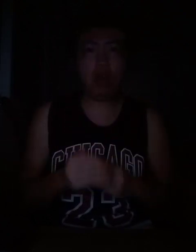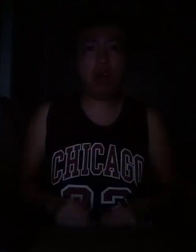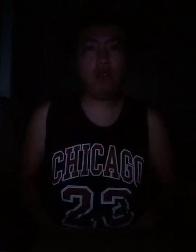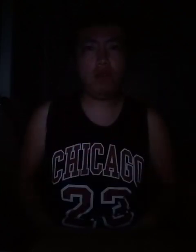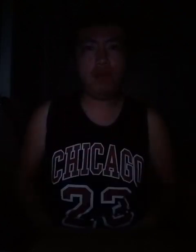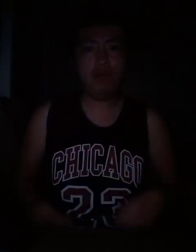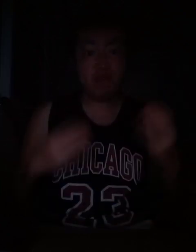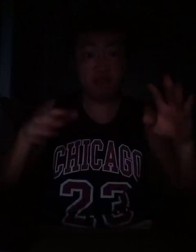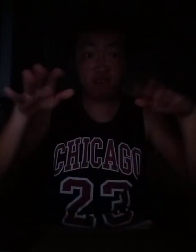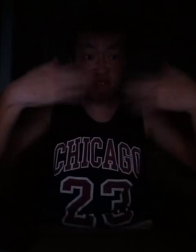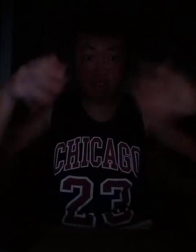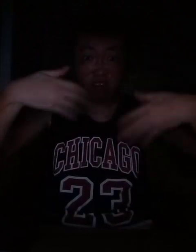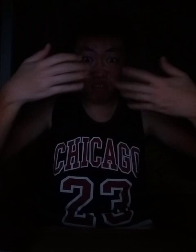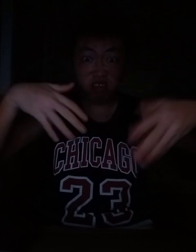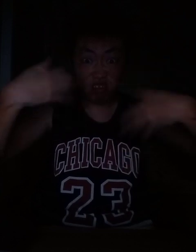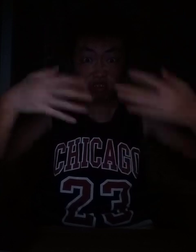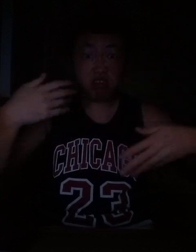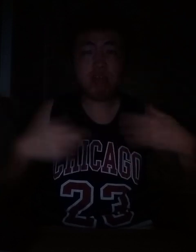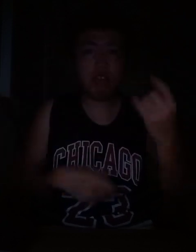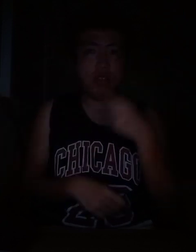바람이 뭐 많이 불면은 뭐든지 다